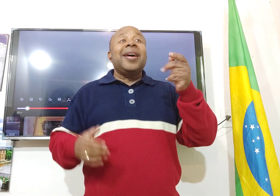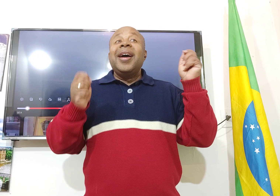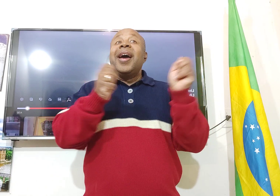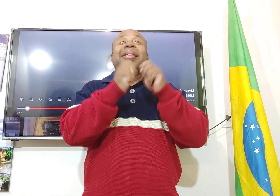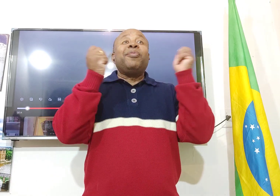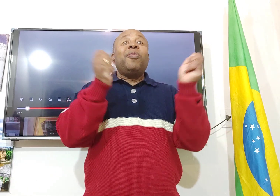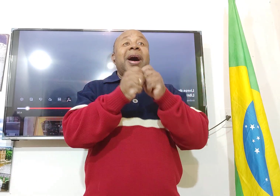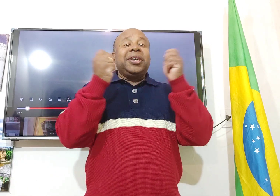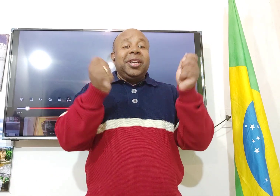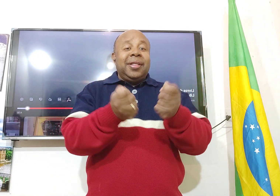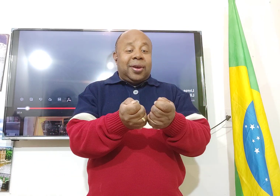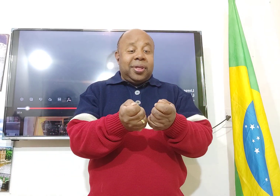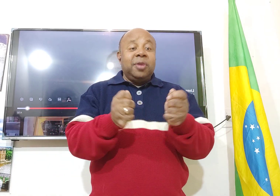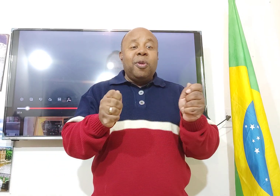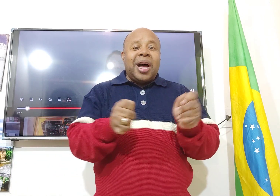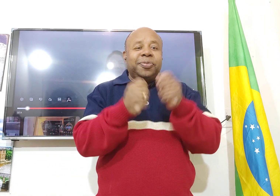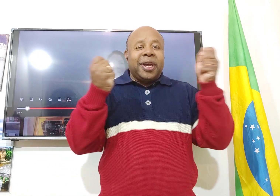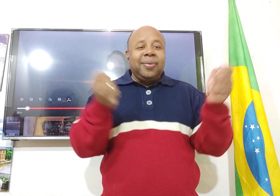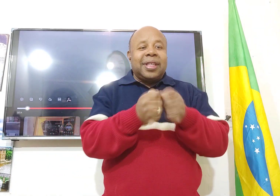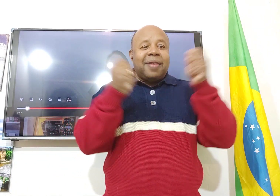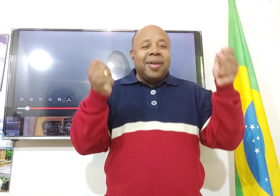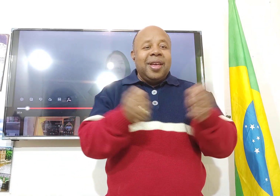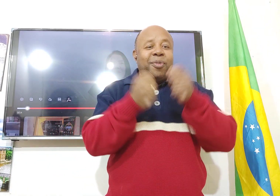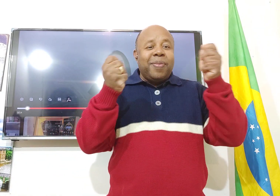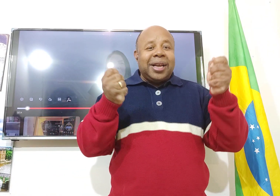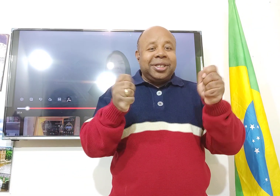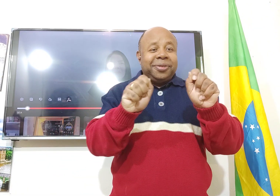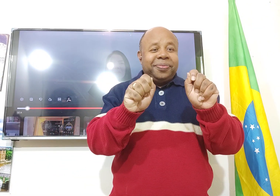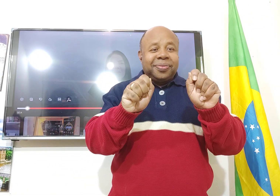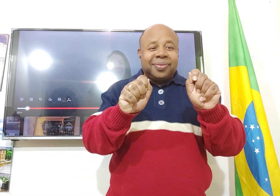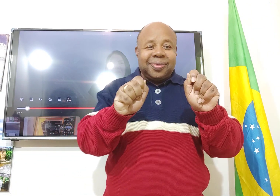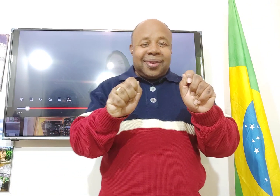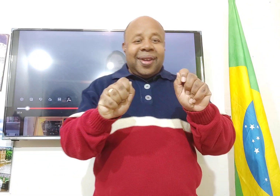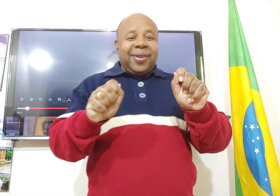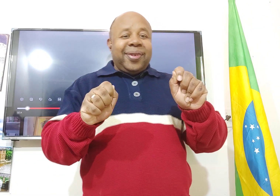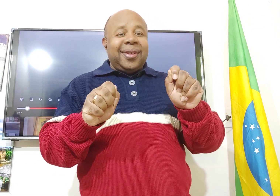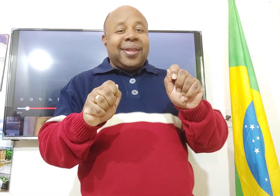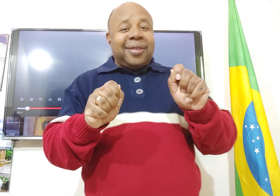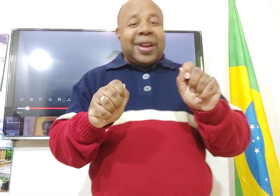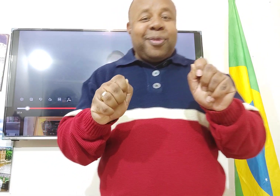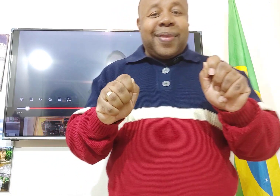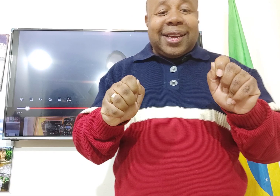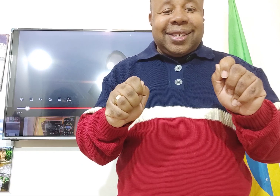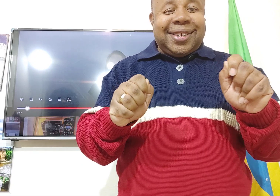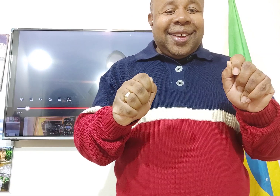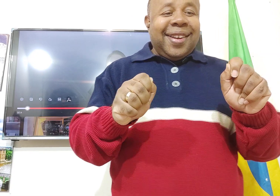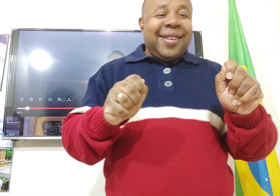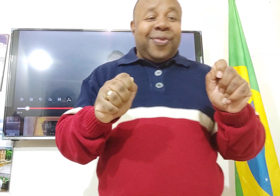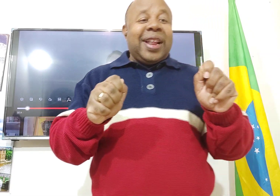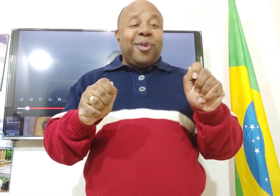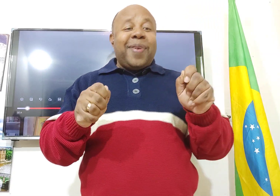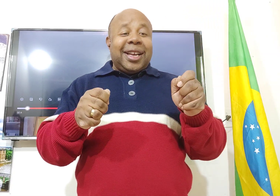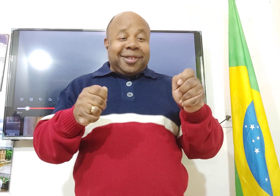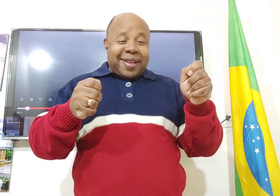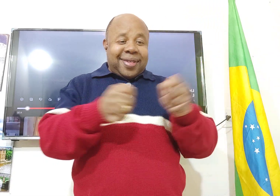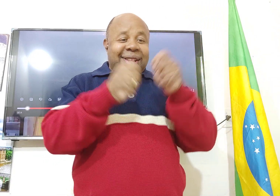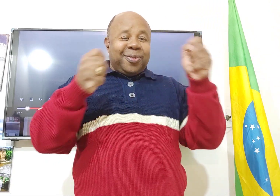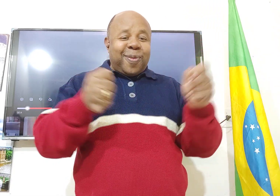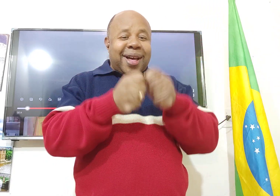falaria essa bobagem. Isso aqui é sinal de bobagem, pra quem não sabe. Bobagem. Deixa eu ensinar vocês a falar bobagem. Não falar bobagem, mas sinal de